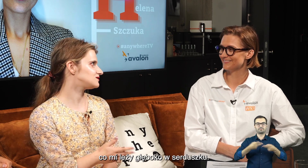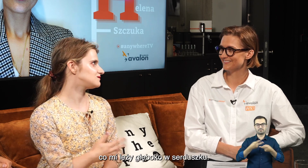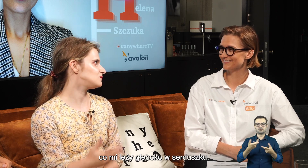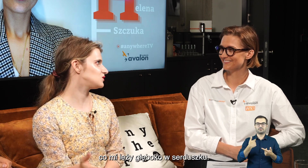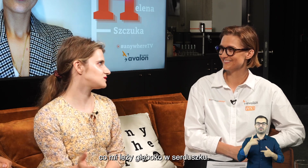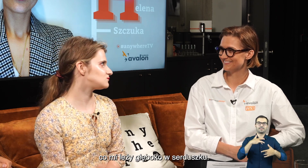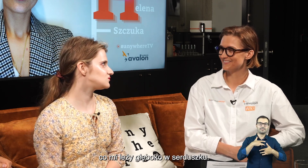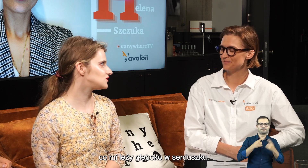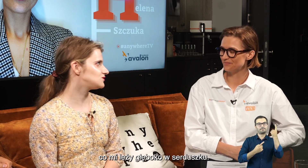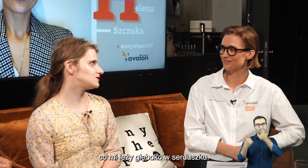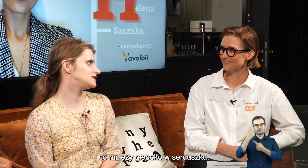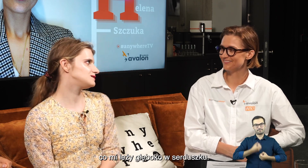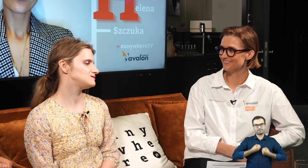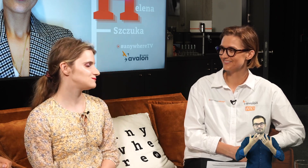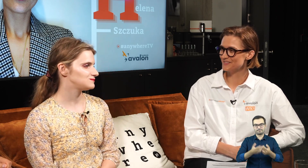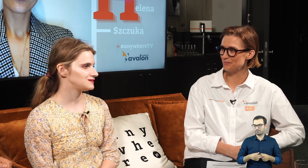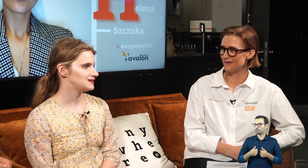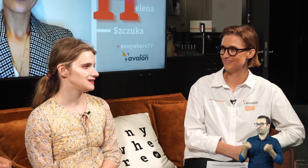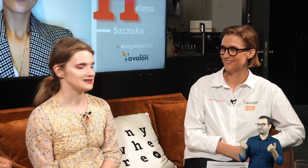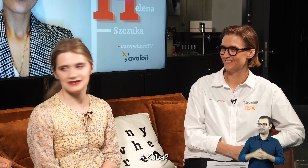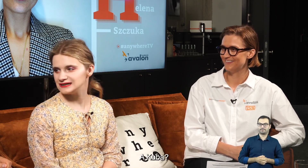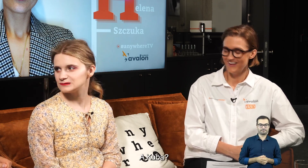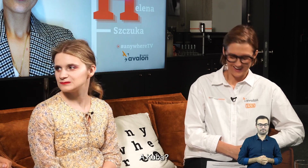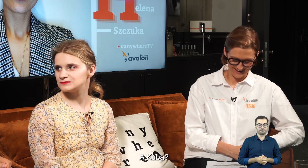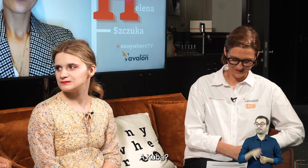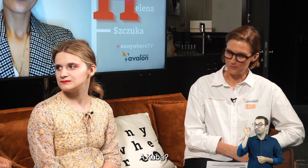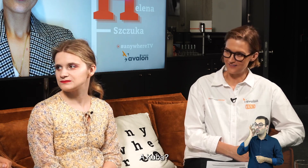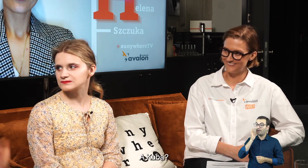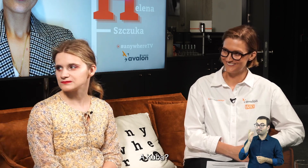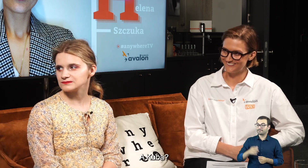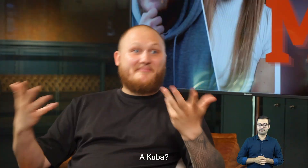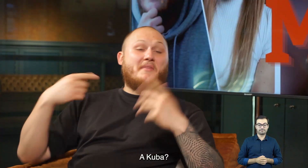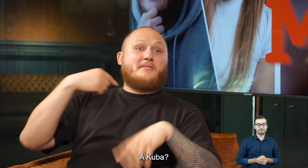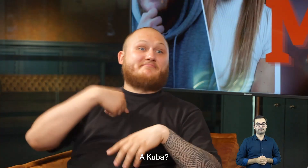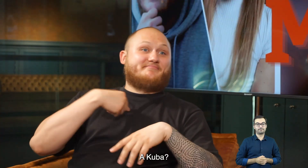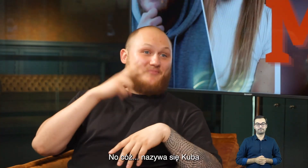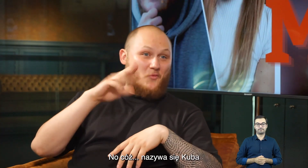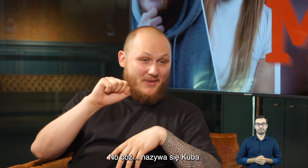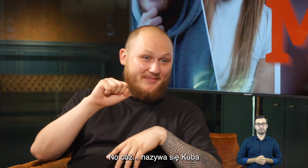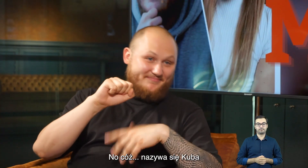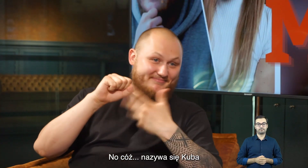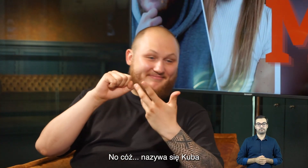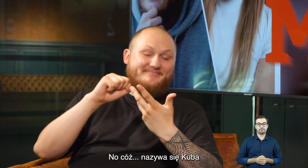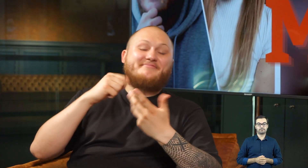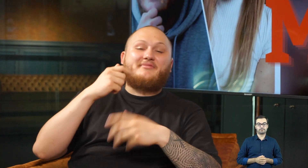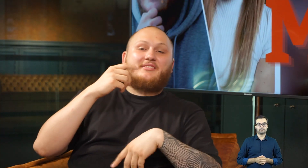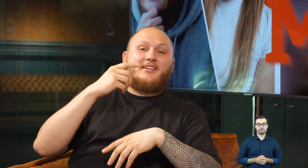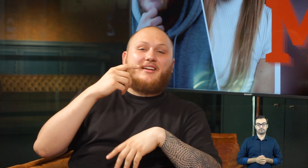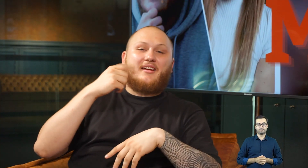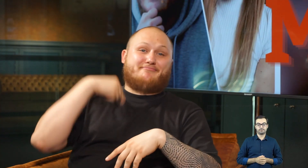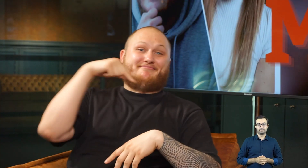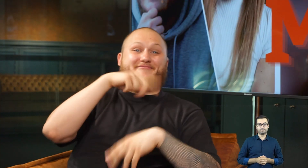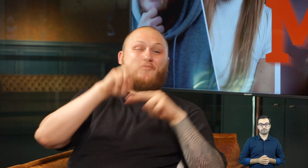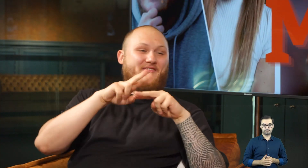leży głęboko w serduszko. Super. A Kuba? No cóż, nazywam się Kuba